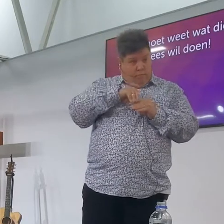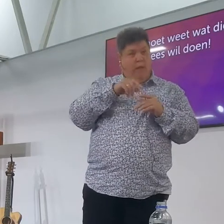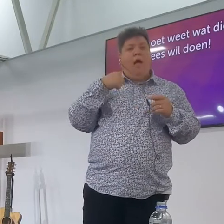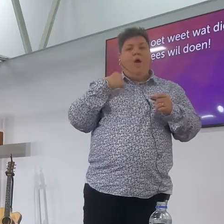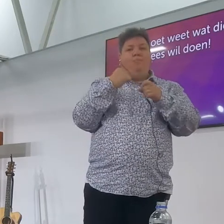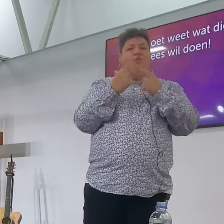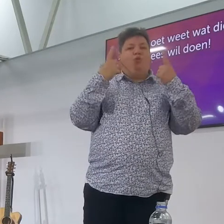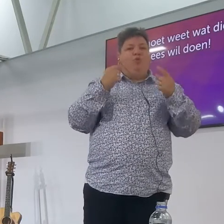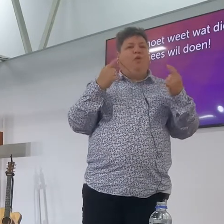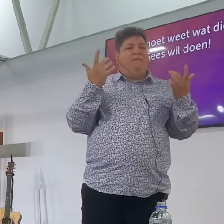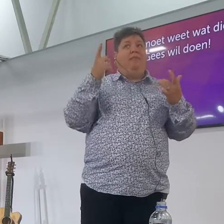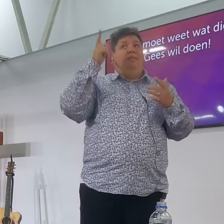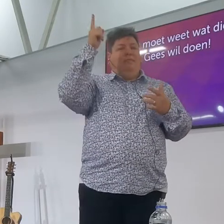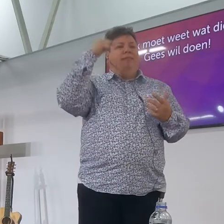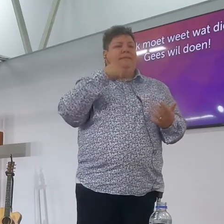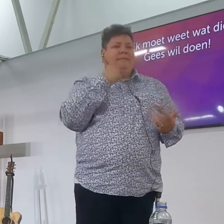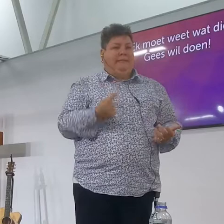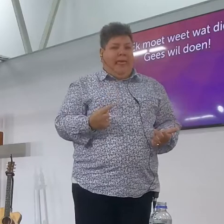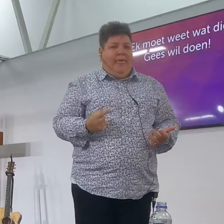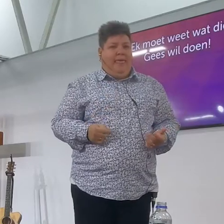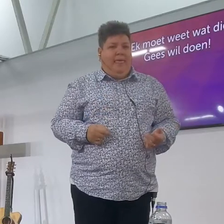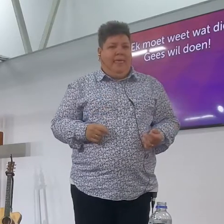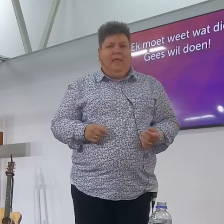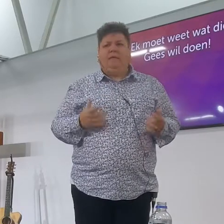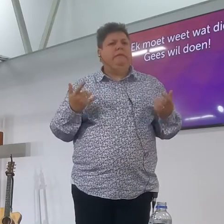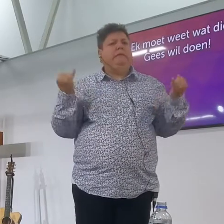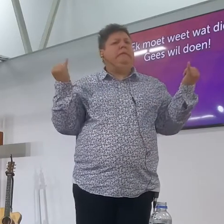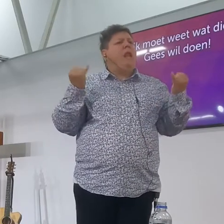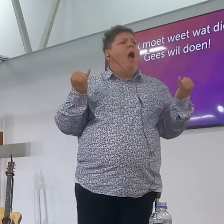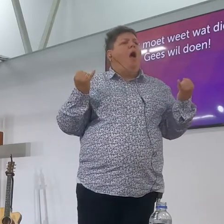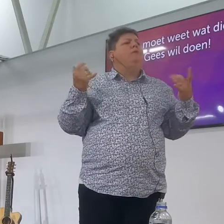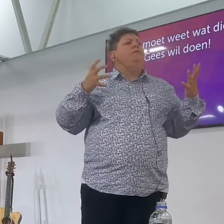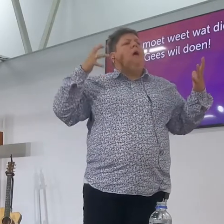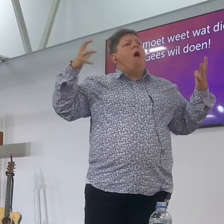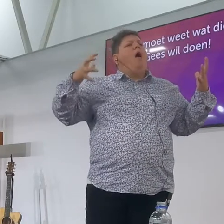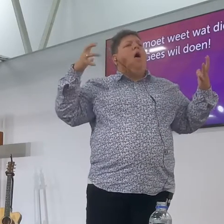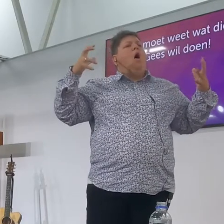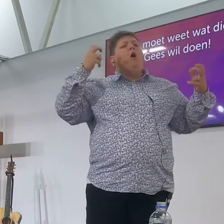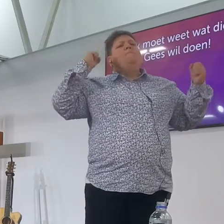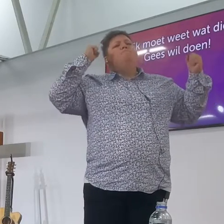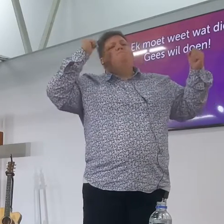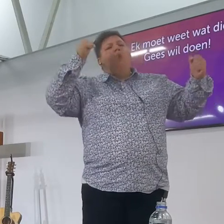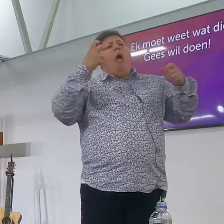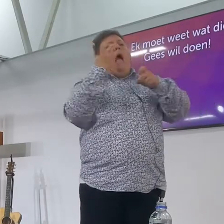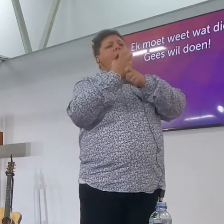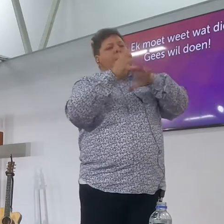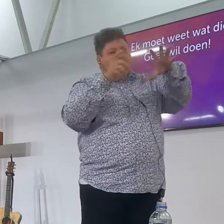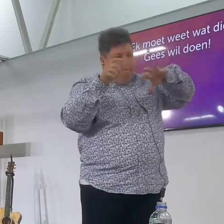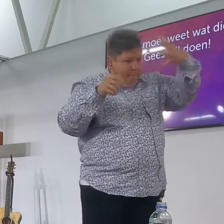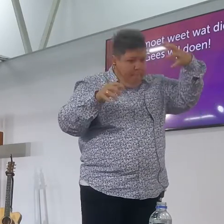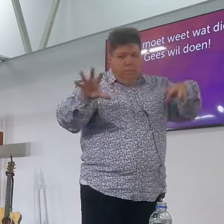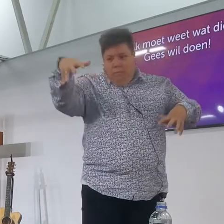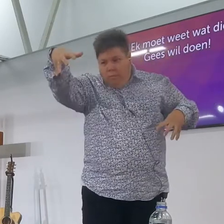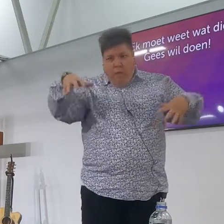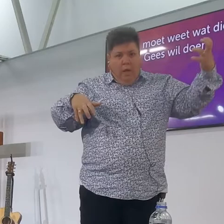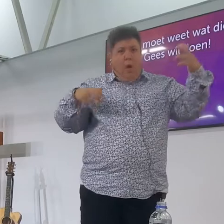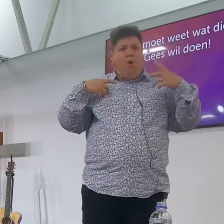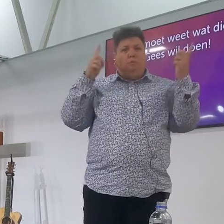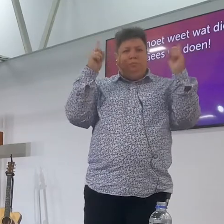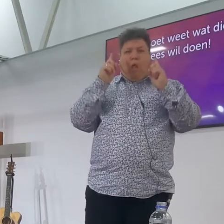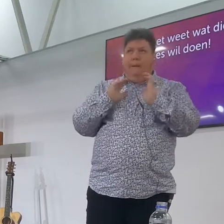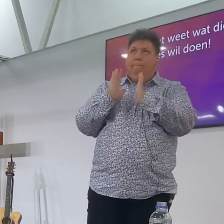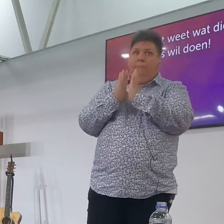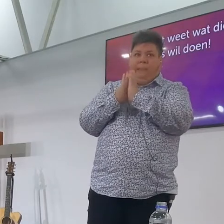doen wat die Heilige Gees wil hê ek moet doen. Dis al. Dis niks snaaks nie. Dis nie iets wat jy moet gaan soek onder 'n klip of iewers 'n spesiale gebed gaan bid